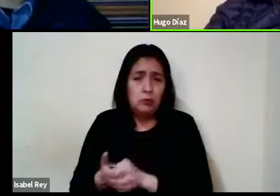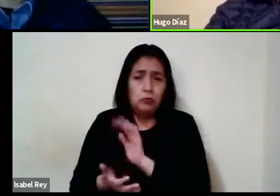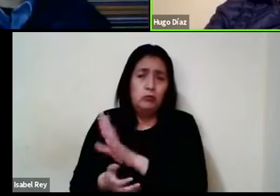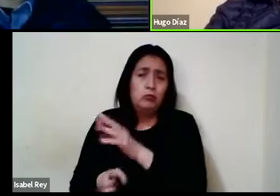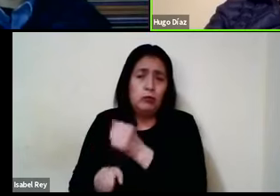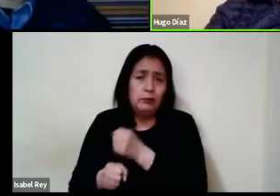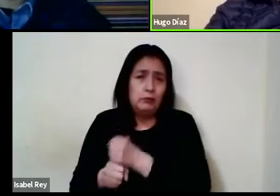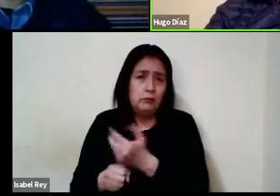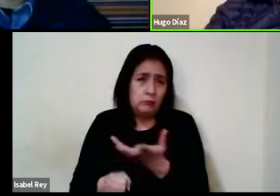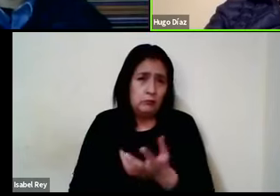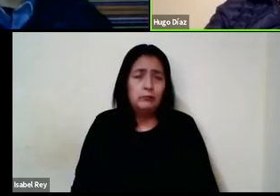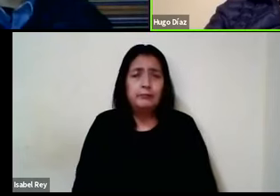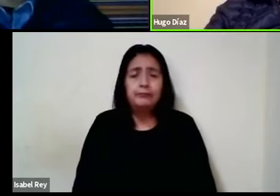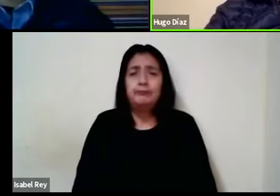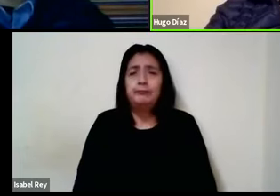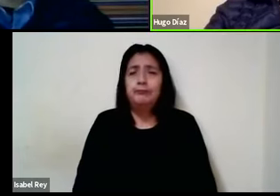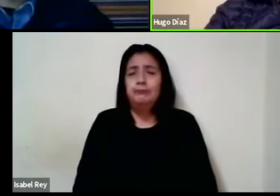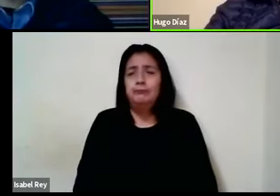trabajo?